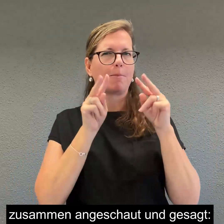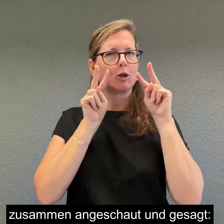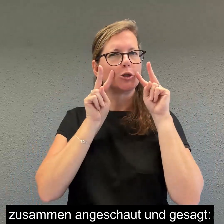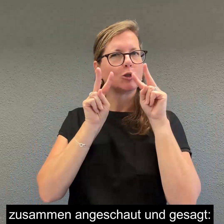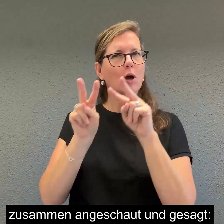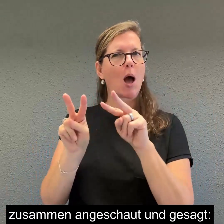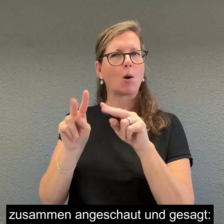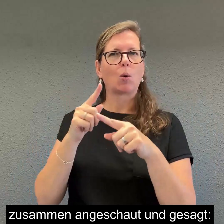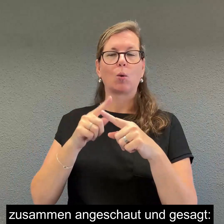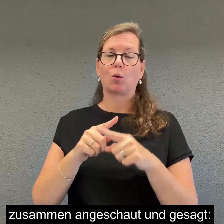gesagt